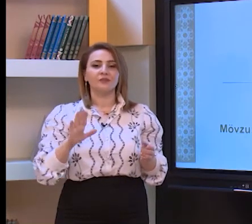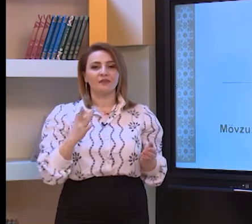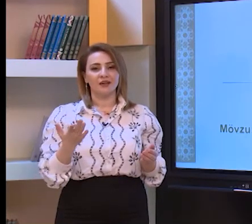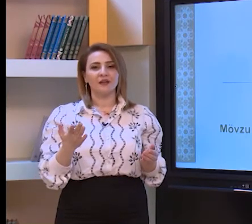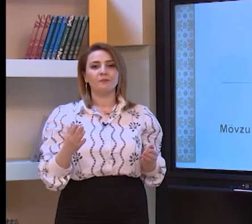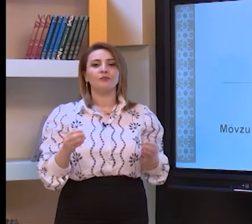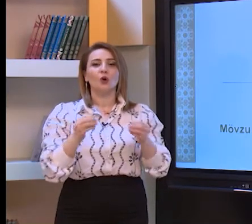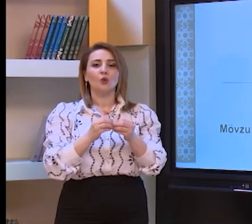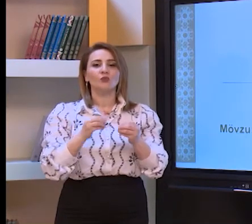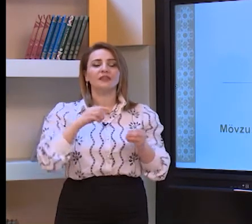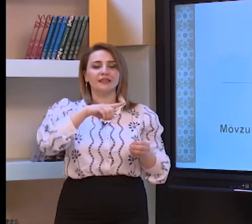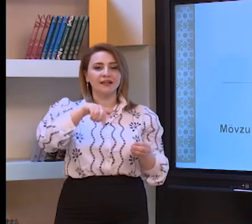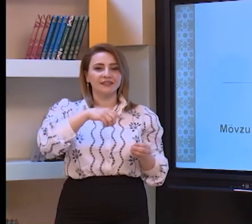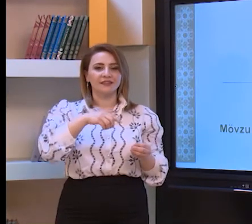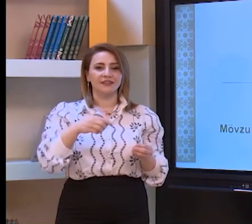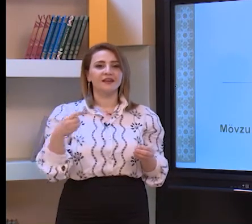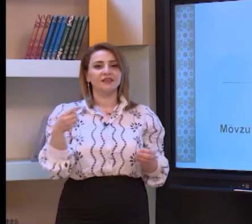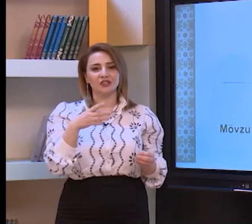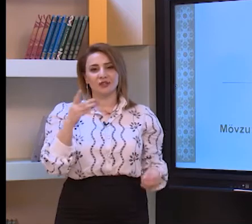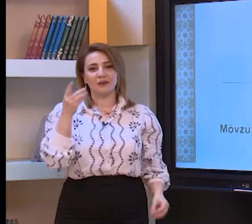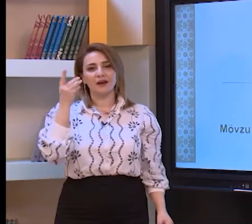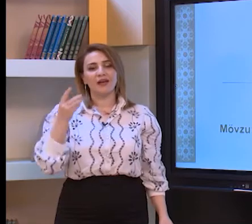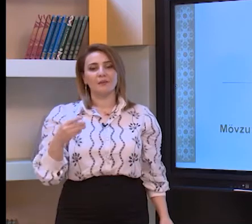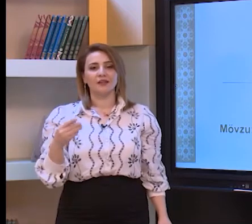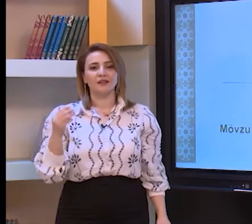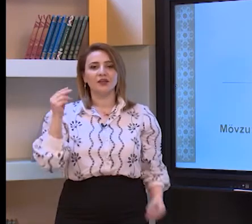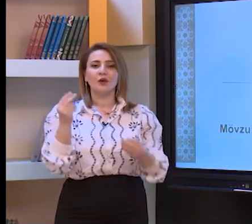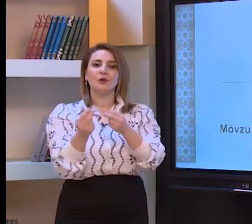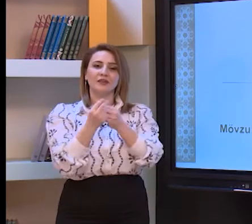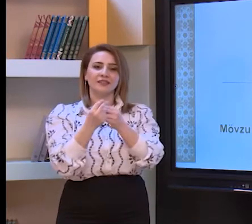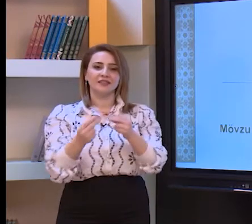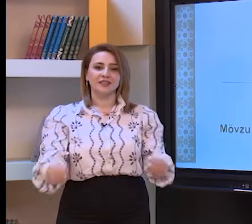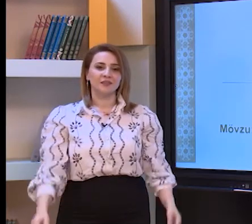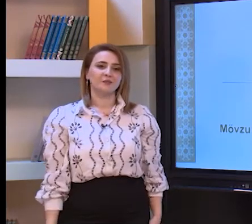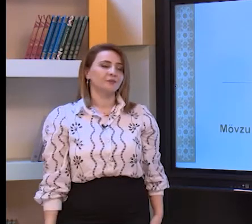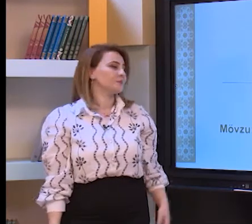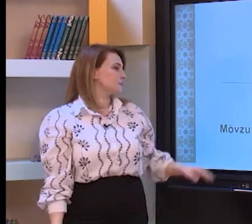və 10 dairəsində çıxma əməlini öyrənəcəyik.